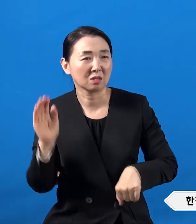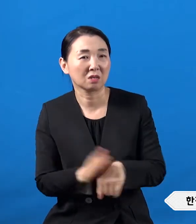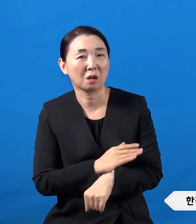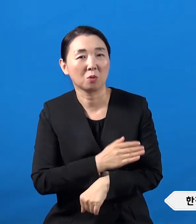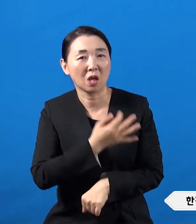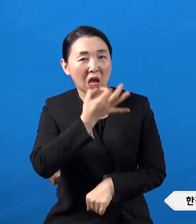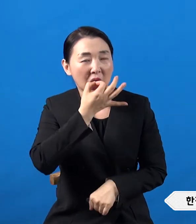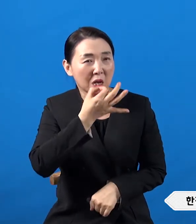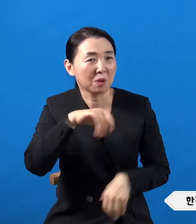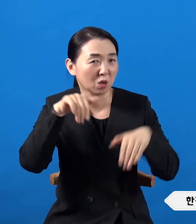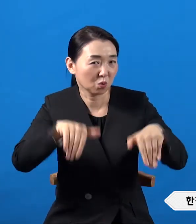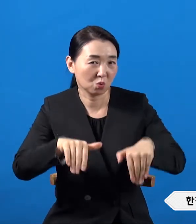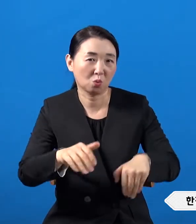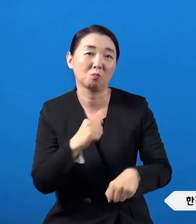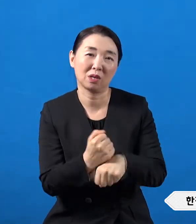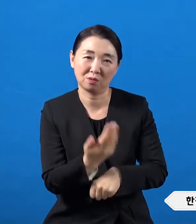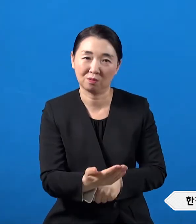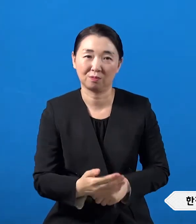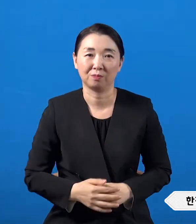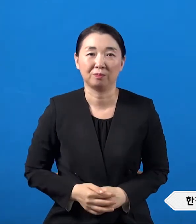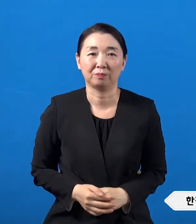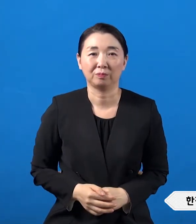욕망의 종이 되게 하는지 모릅니다.